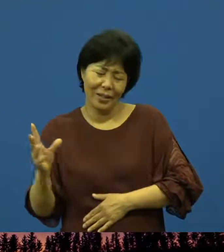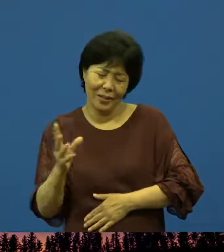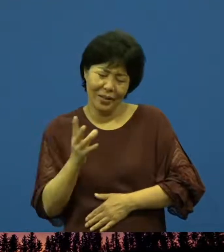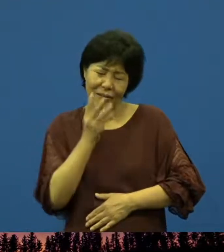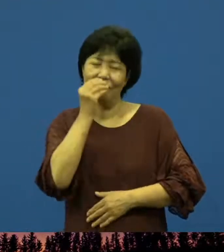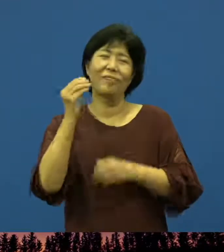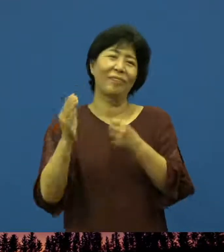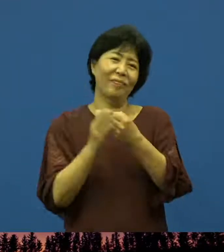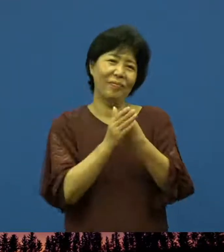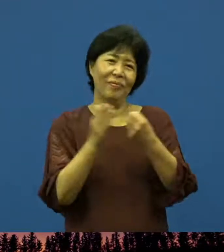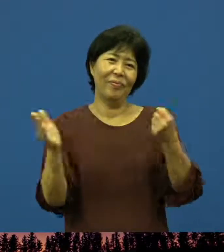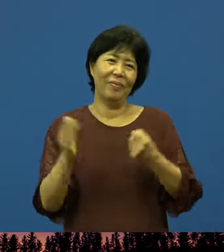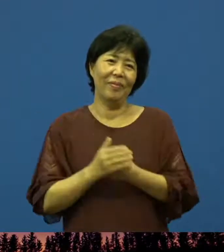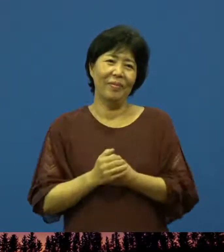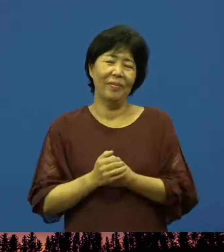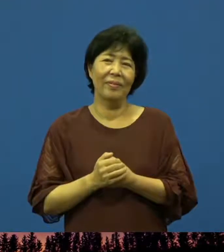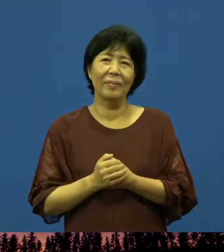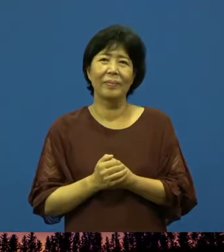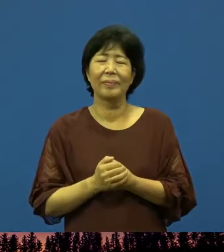경험으로 아는 지식입니다.